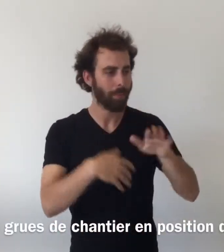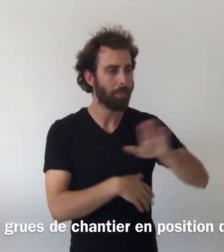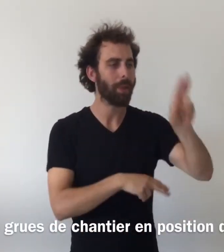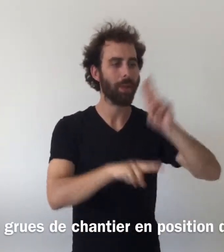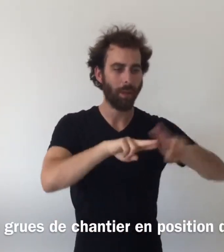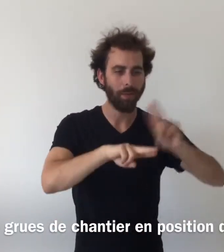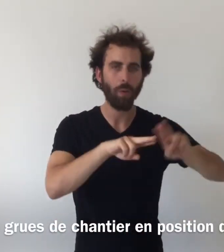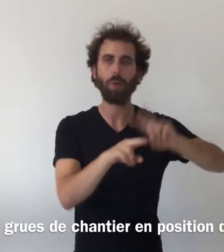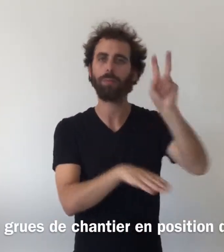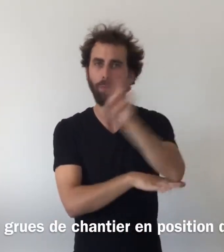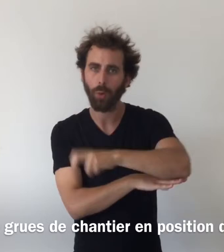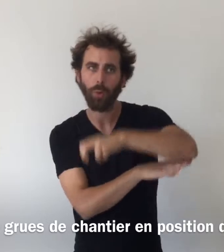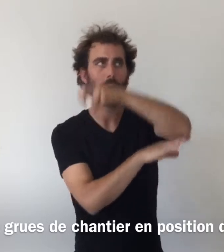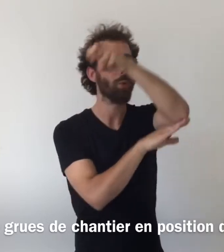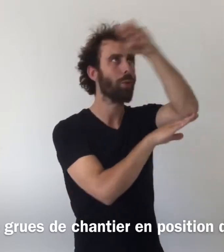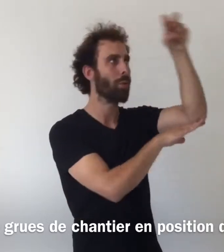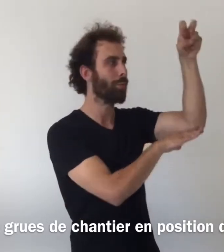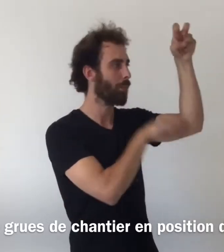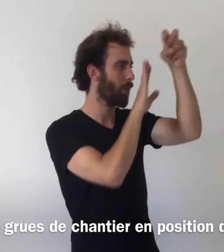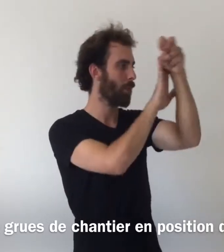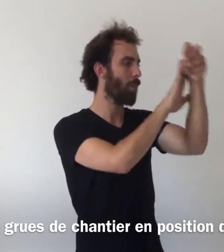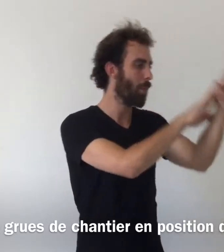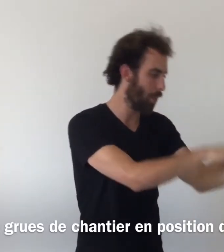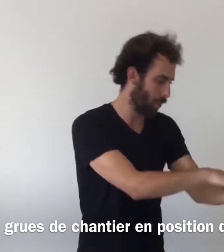Mettre les grues de chantier en position de sécurité.